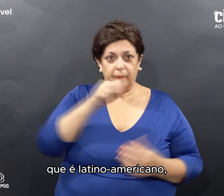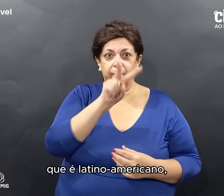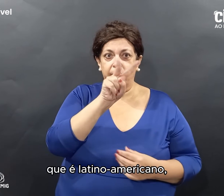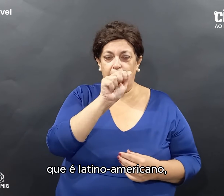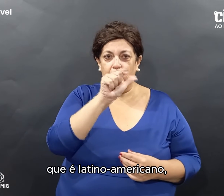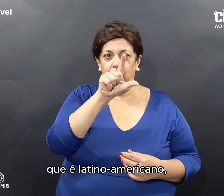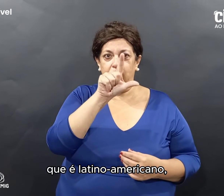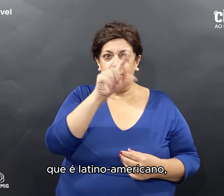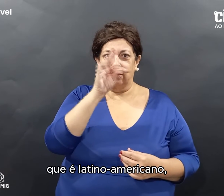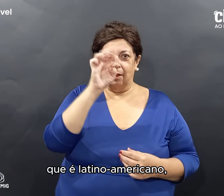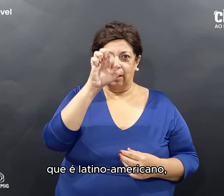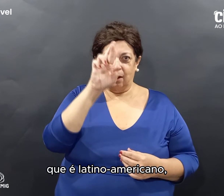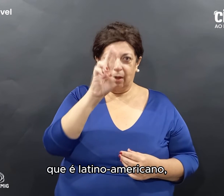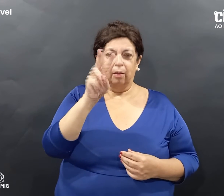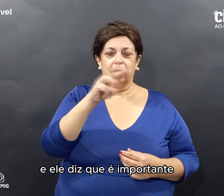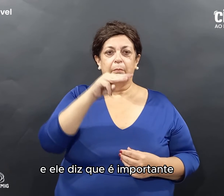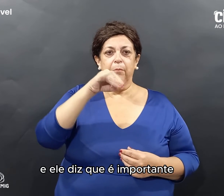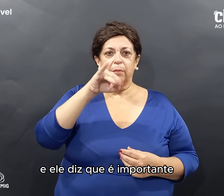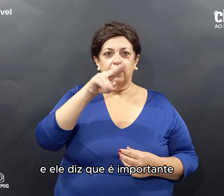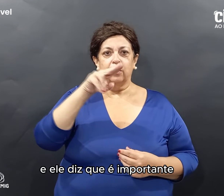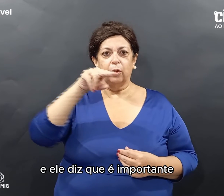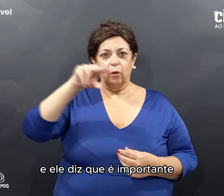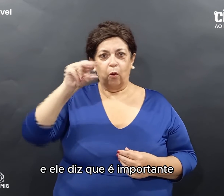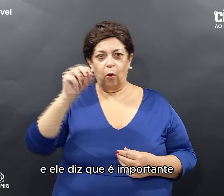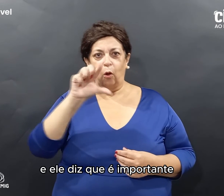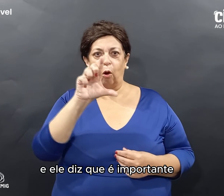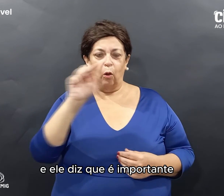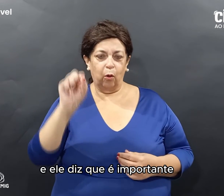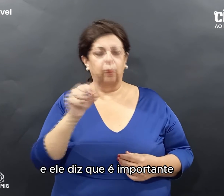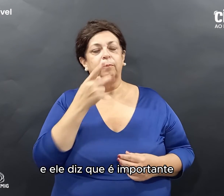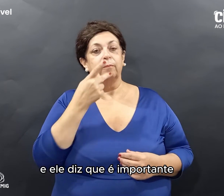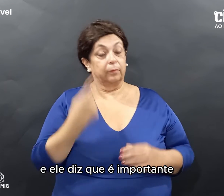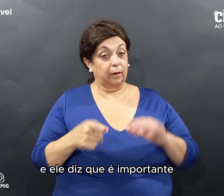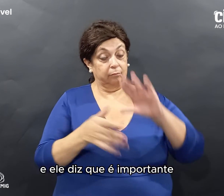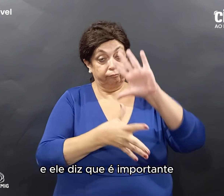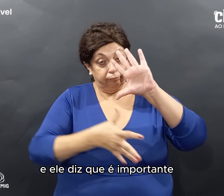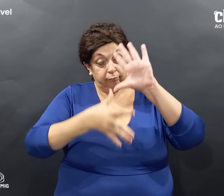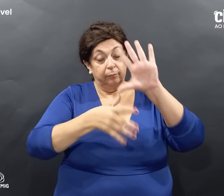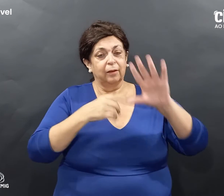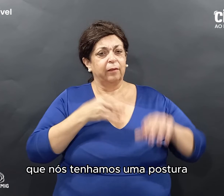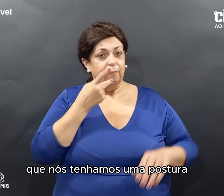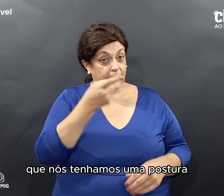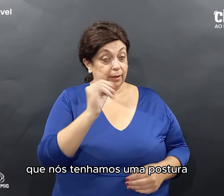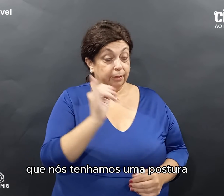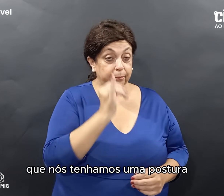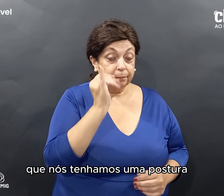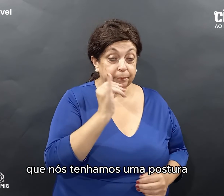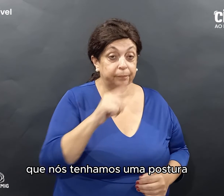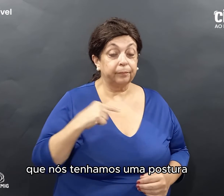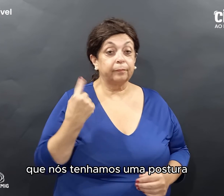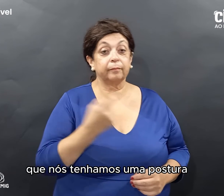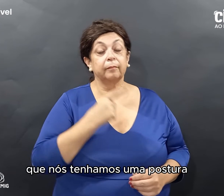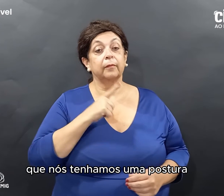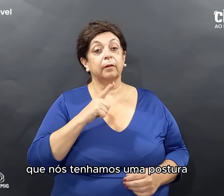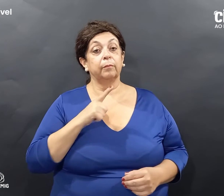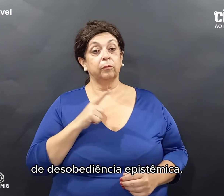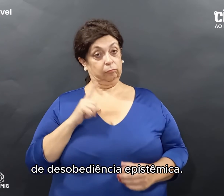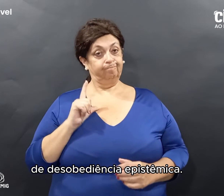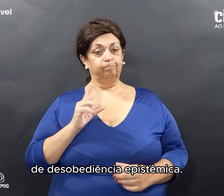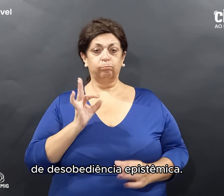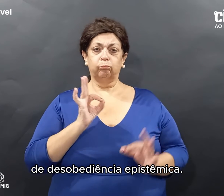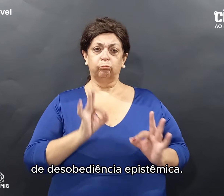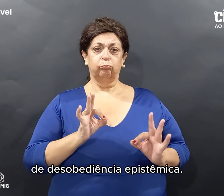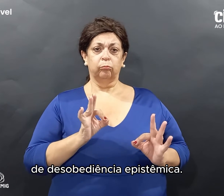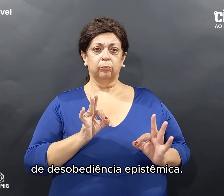Mignolo, que é aqui, né, latino-americano. E ele diz que é importante que nós tenhamos uma postura